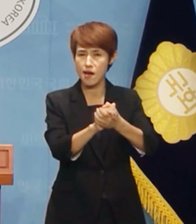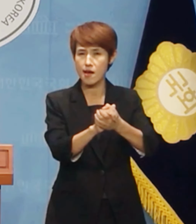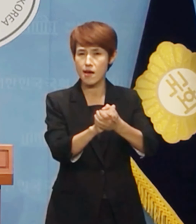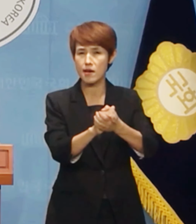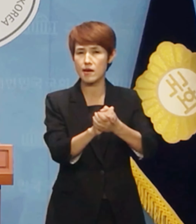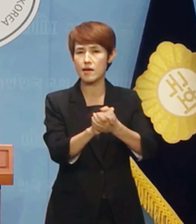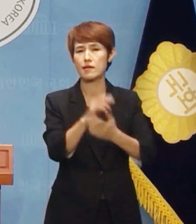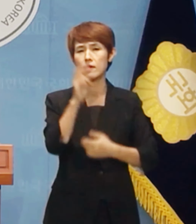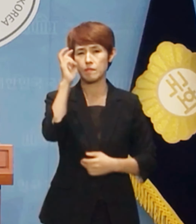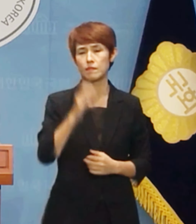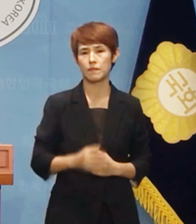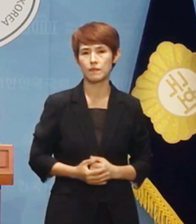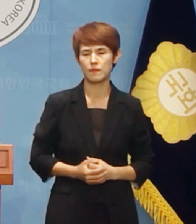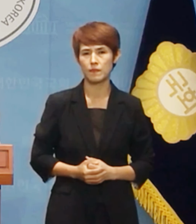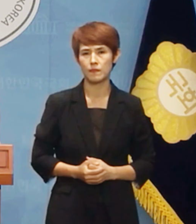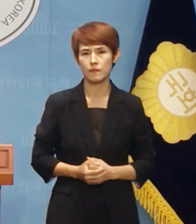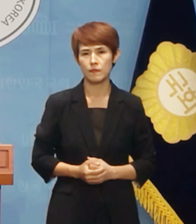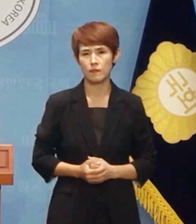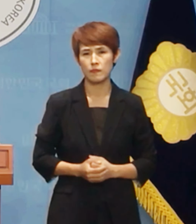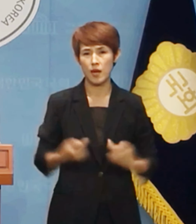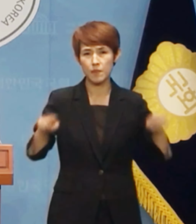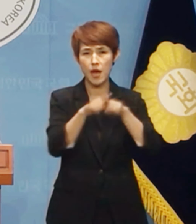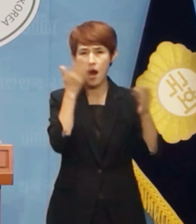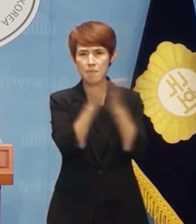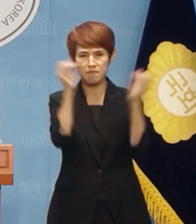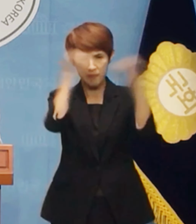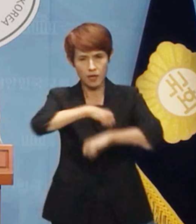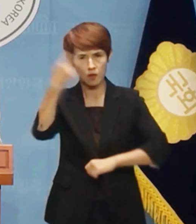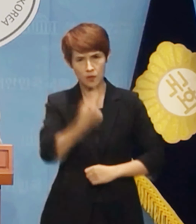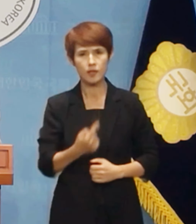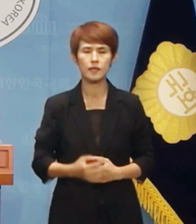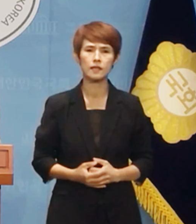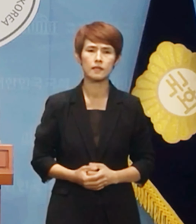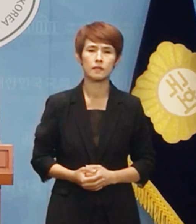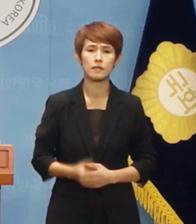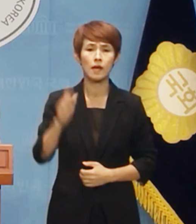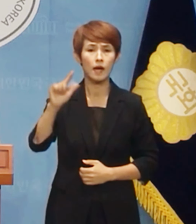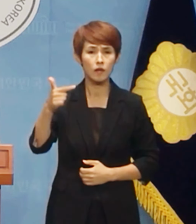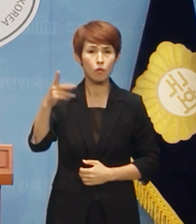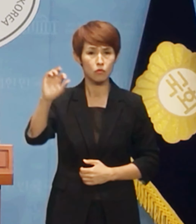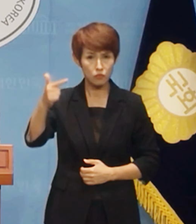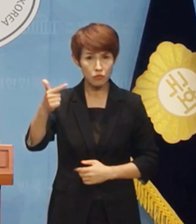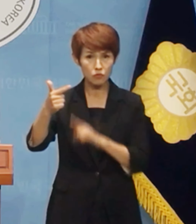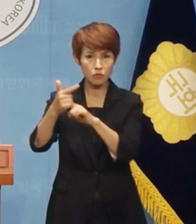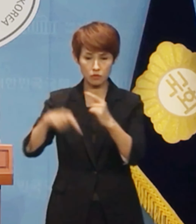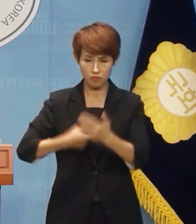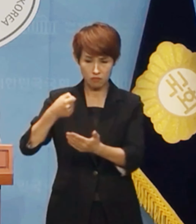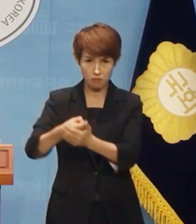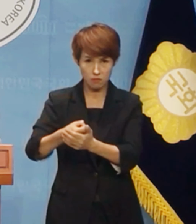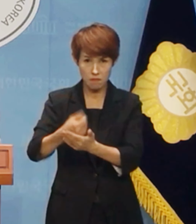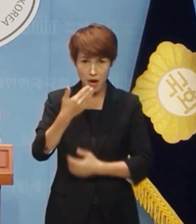것 같습니다 같이 몰락할 겁니다 한동훈 대표가 스스로 결정을 할 수